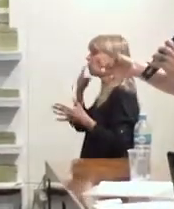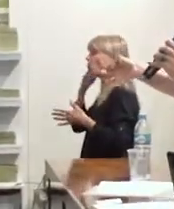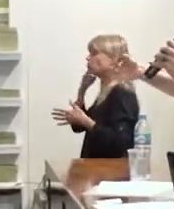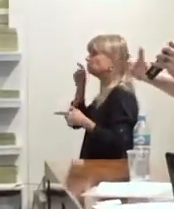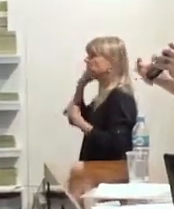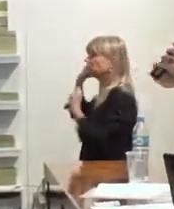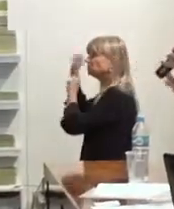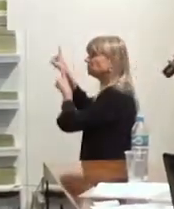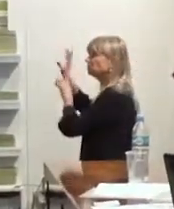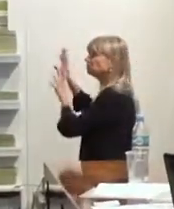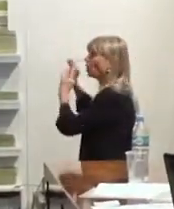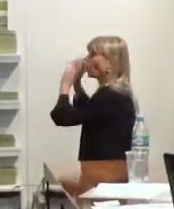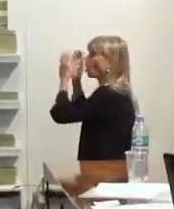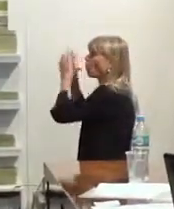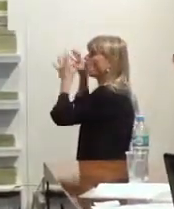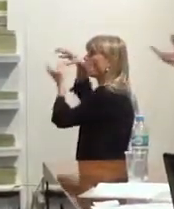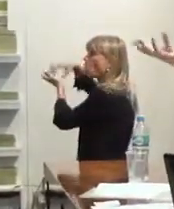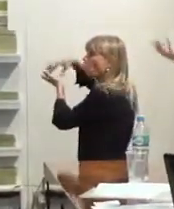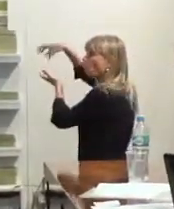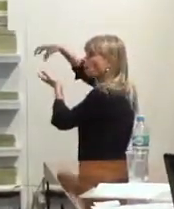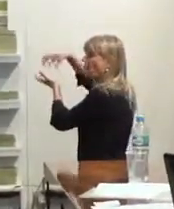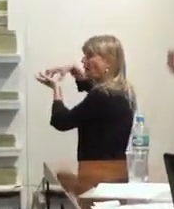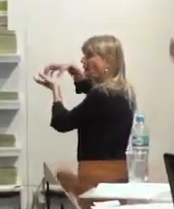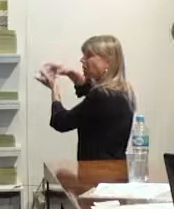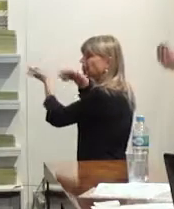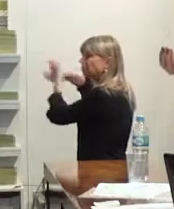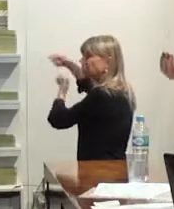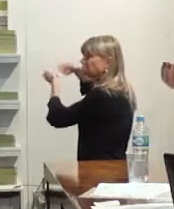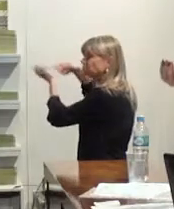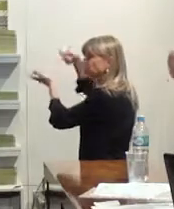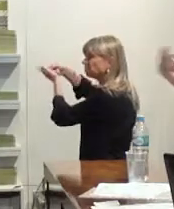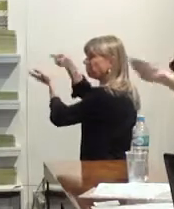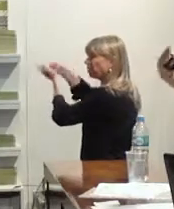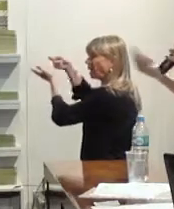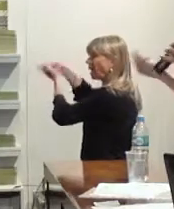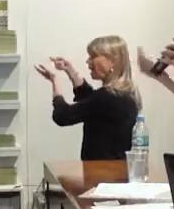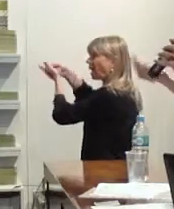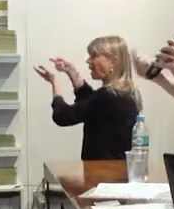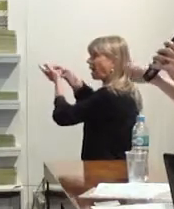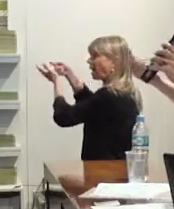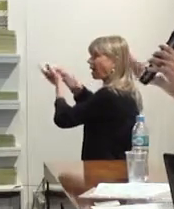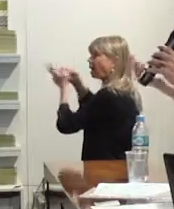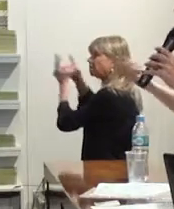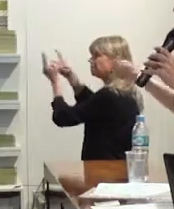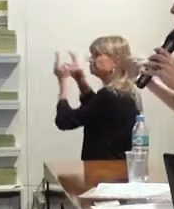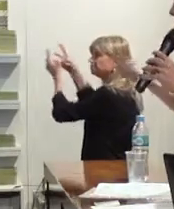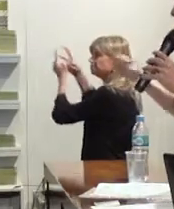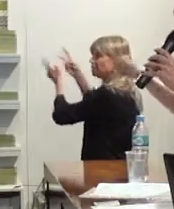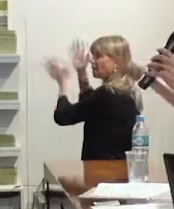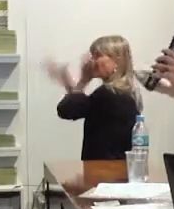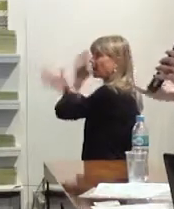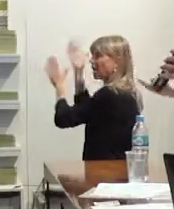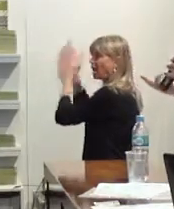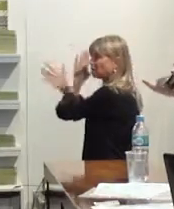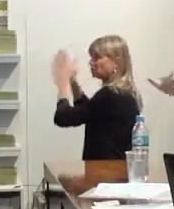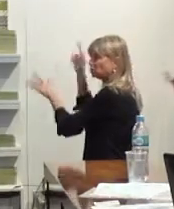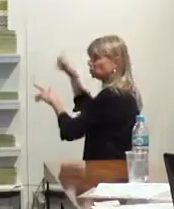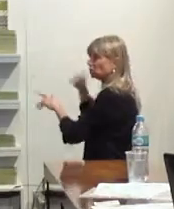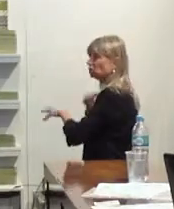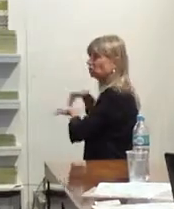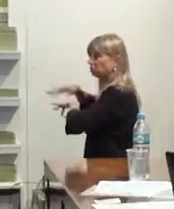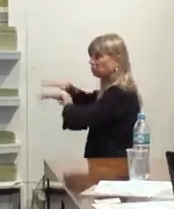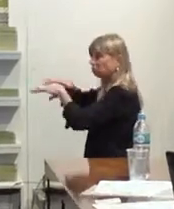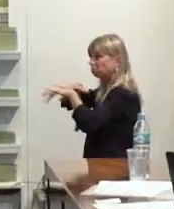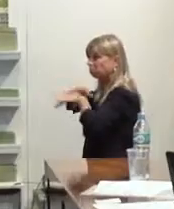la pequeña comuna, financia con los impuestos del conjunto un transporte público que es gratuito y circula por la